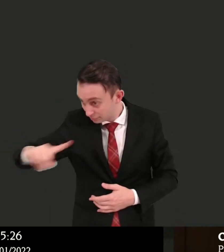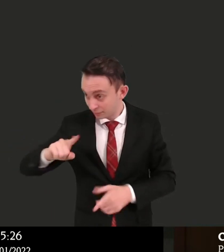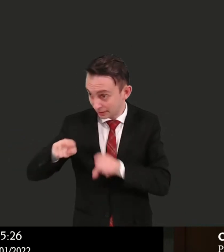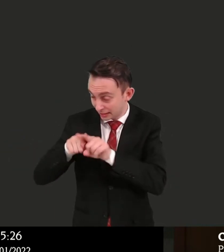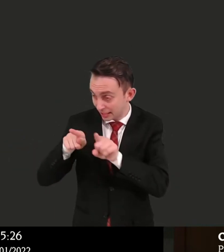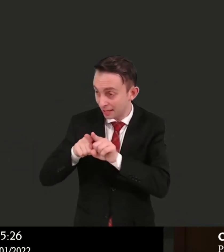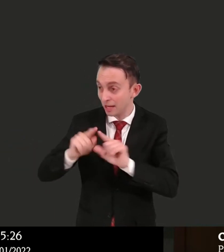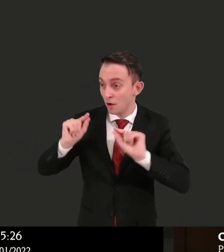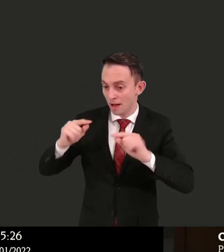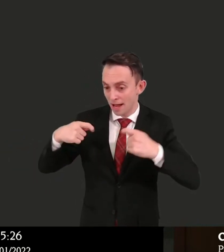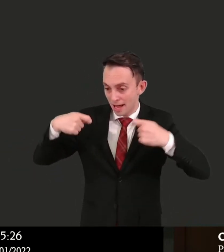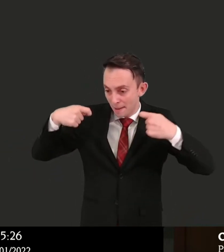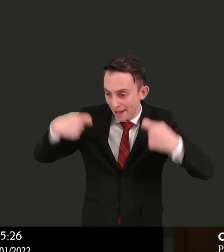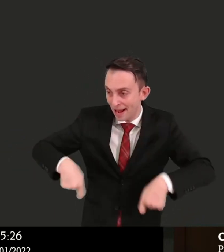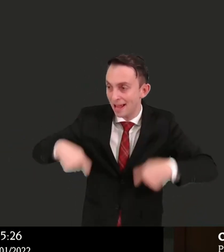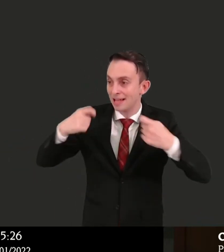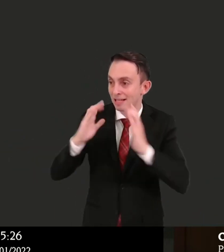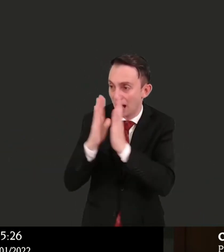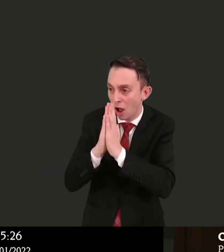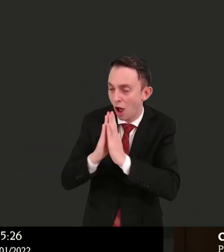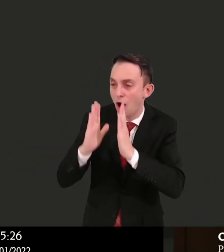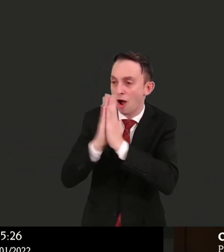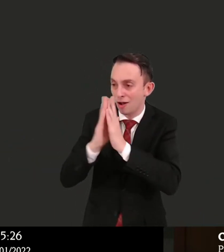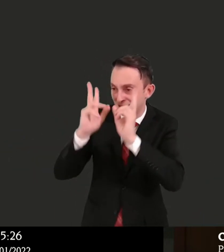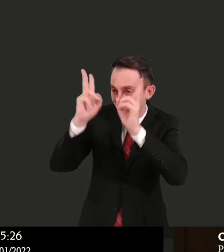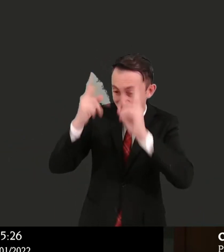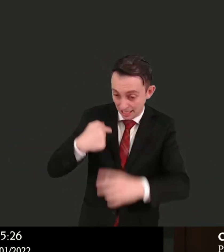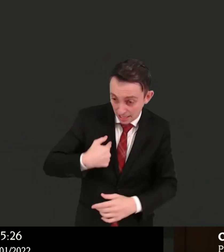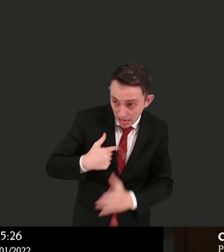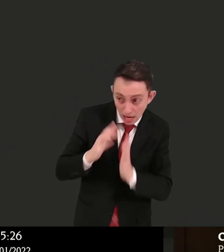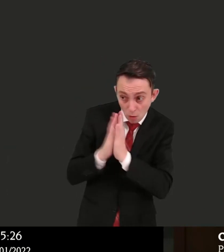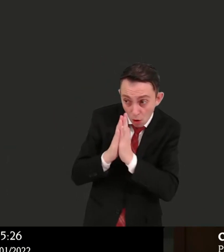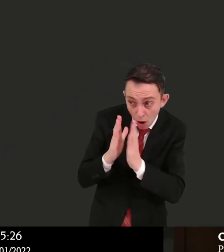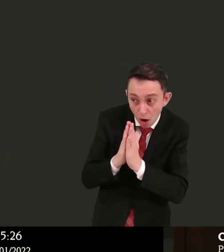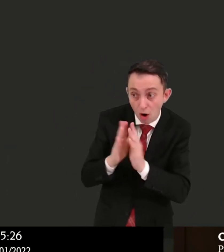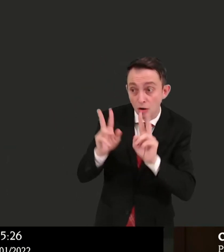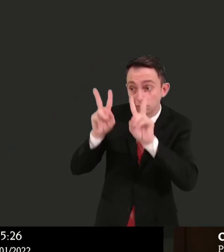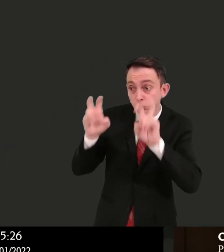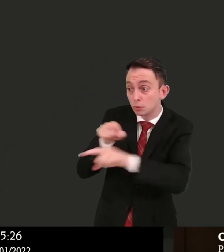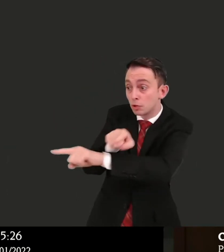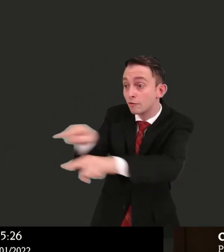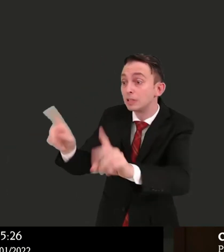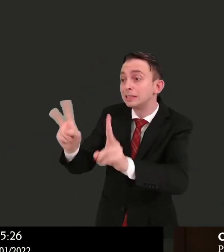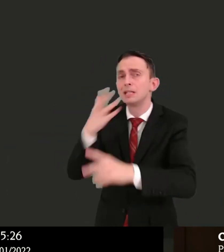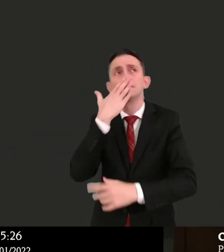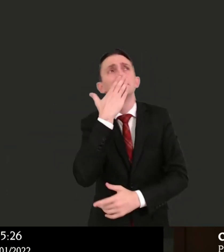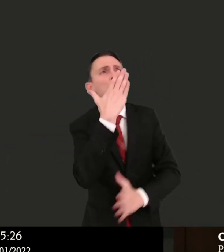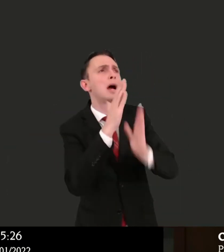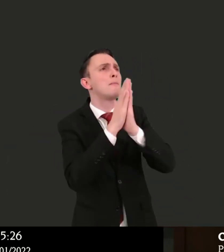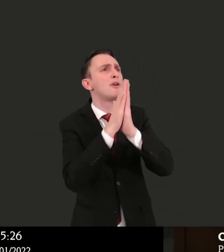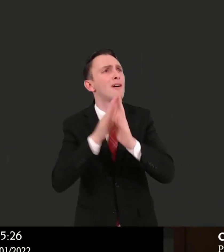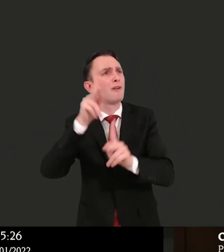ouvimos, não cessamos de orar por vós, de pedir que sejais cheios do conhecimento da